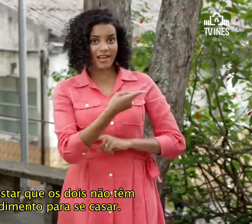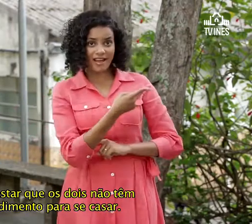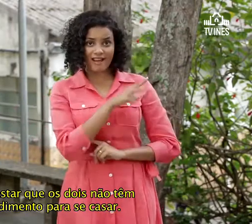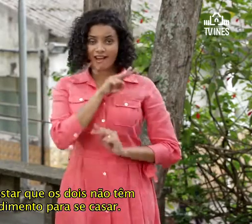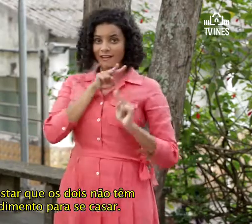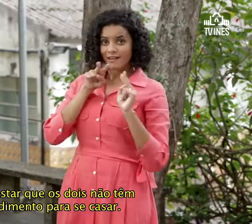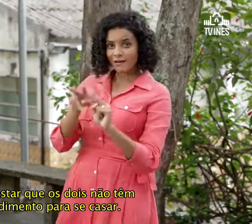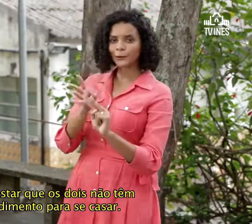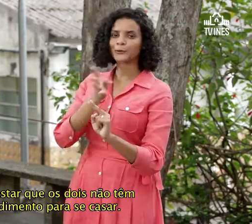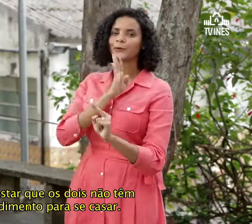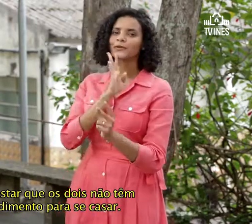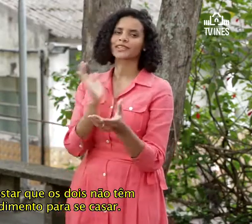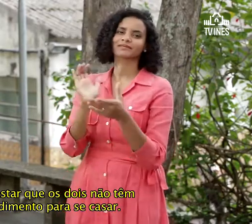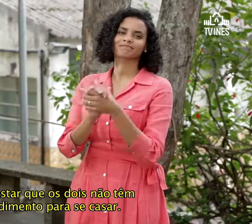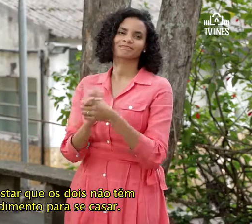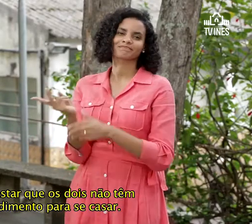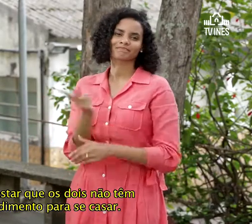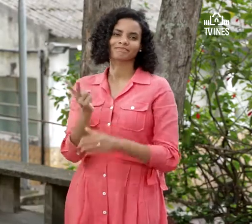não têm impedimento para se casar.